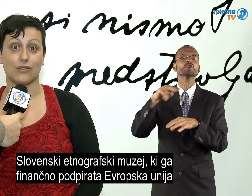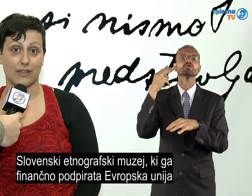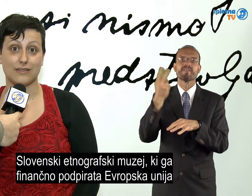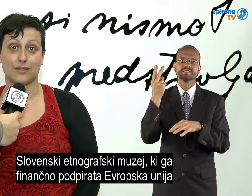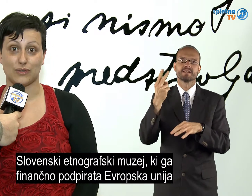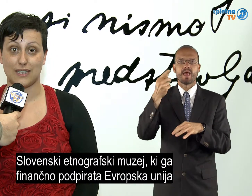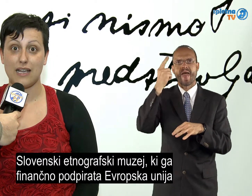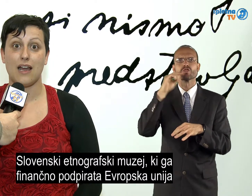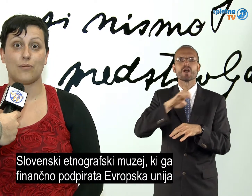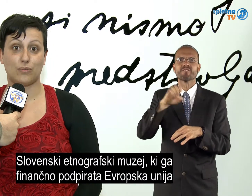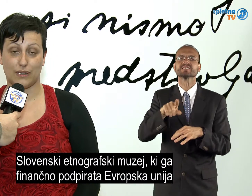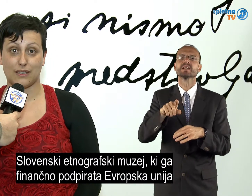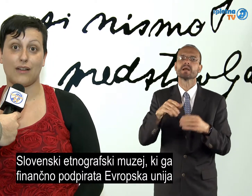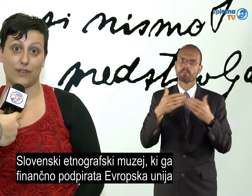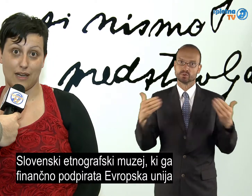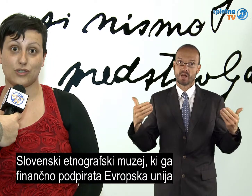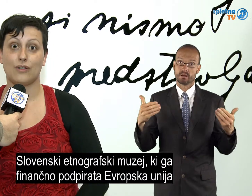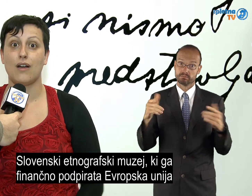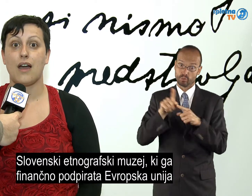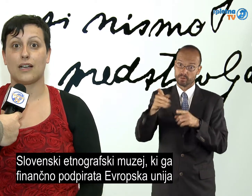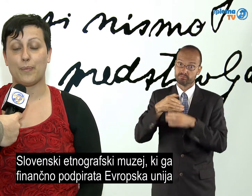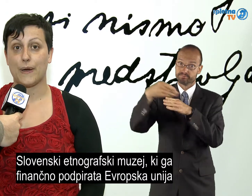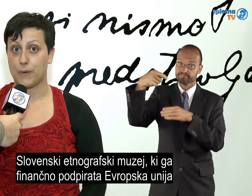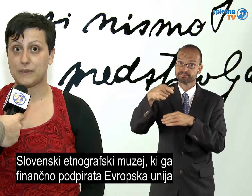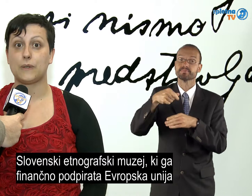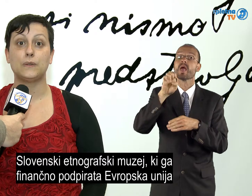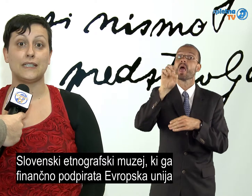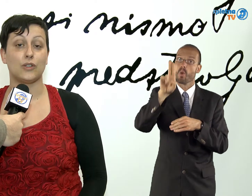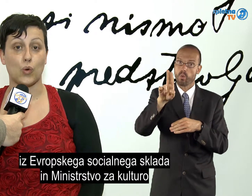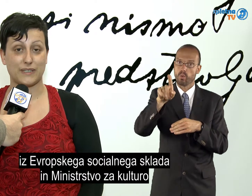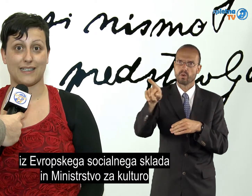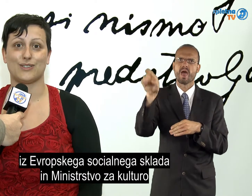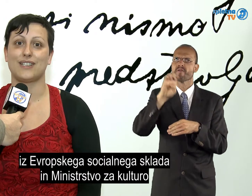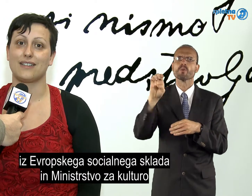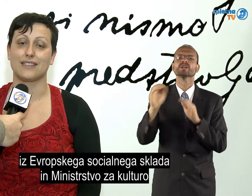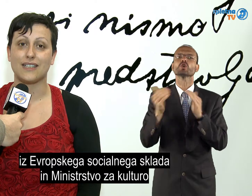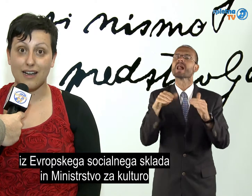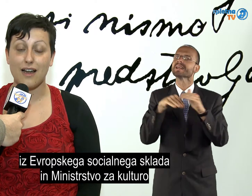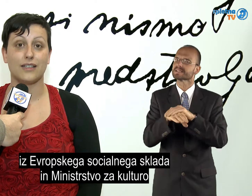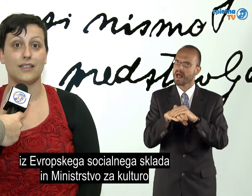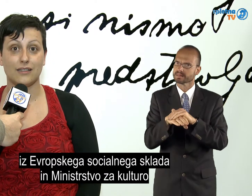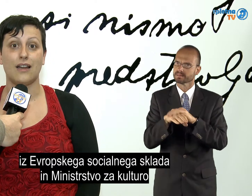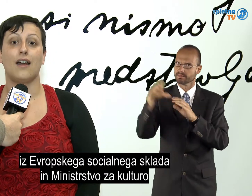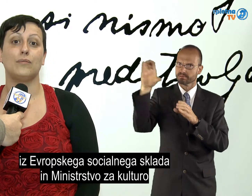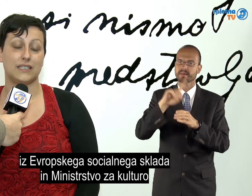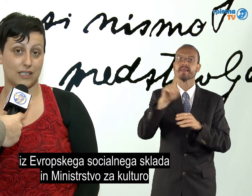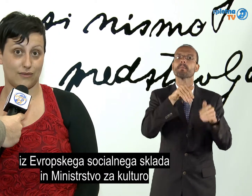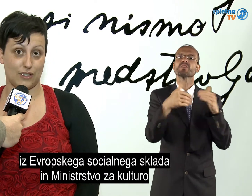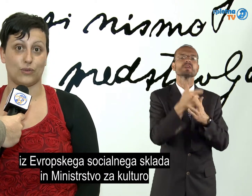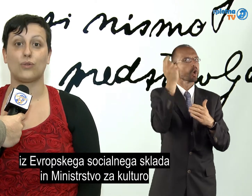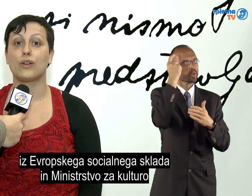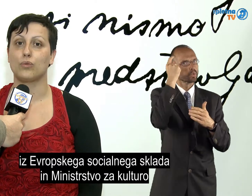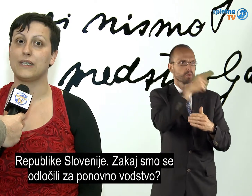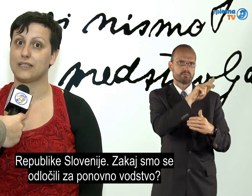Slovenski etnografski muzej, podpirata finančno ga pa Evropska unija iz Evropskega socialnega sklada in Ministrstvo